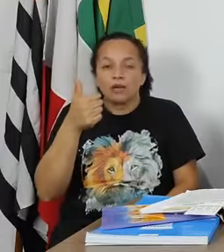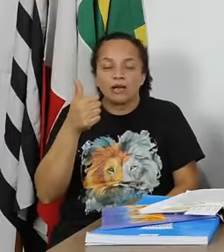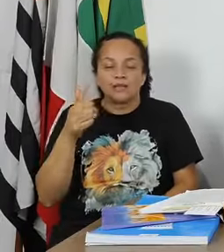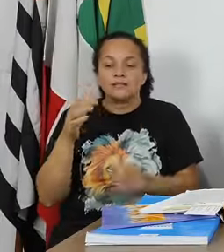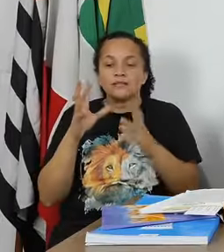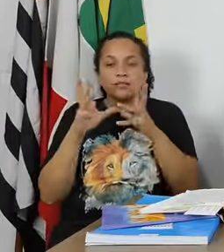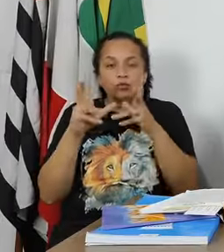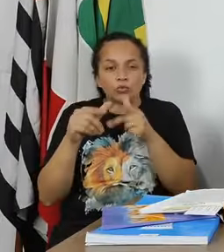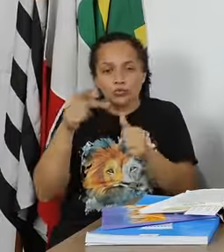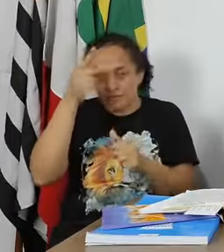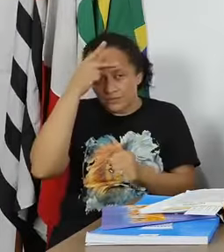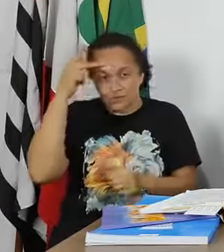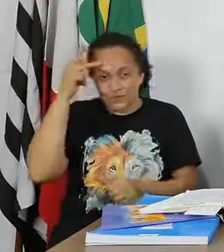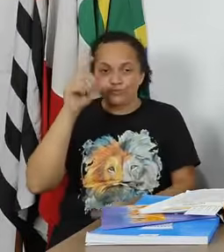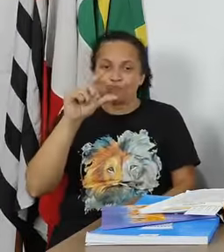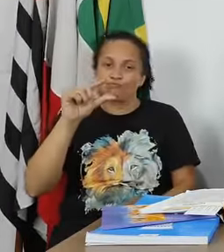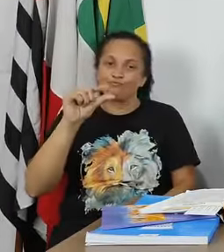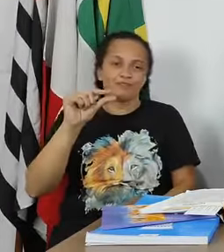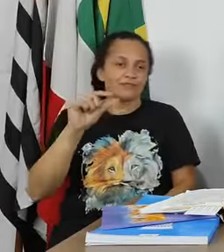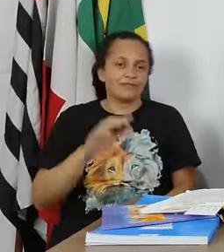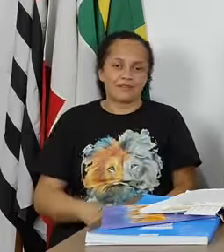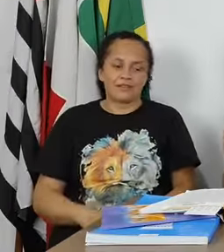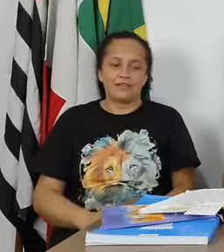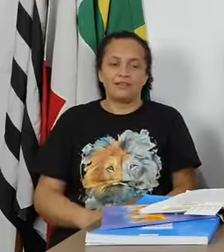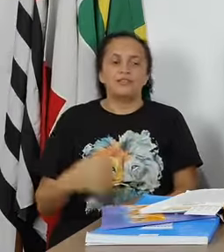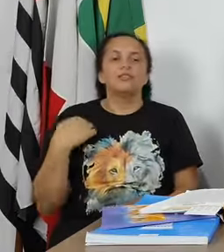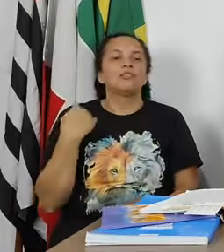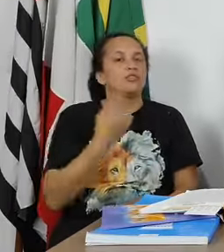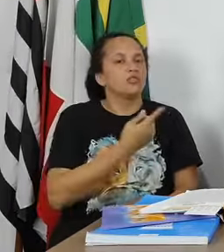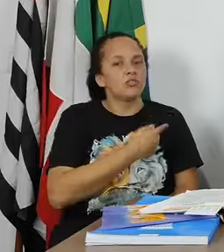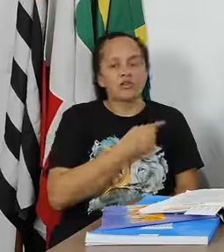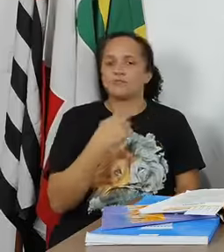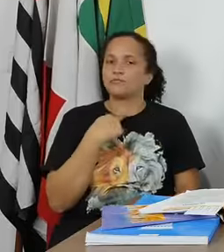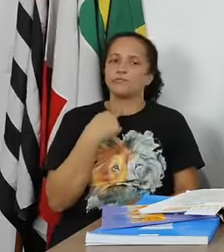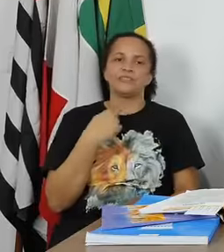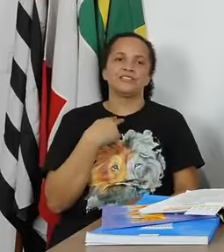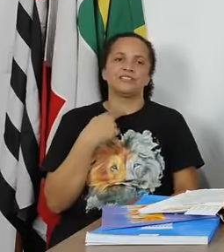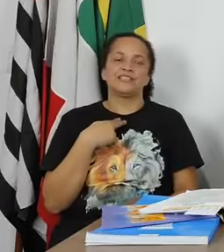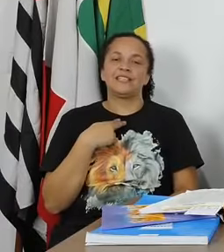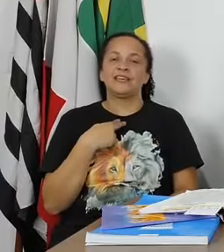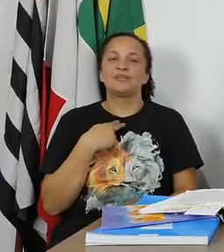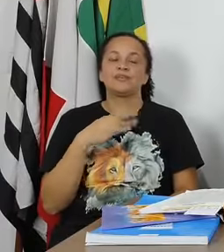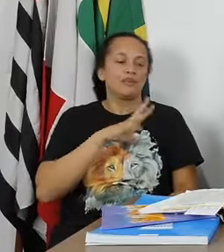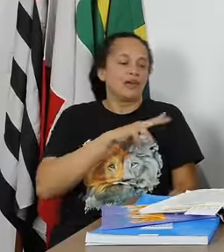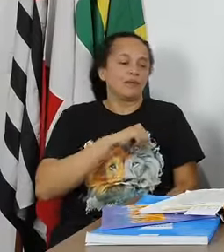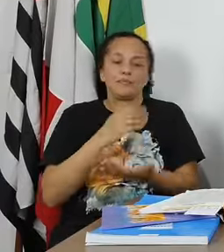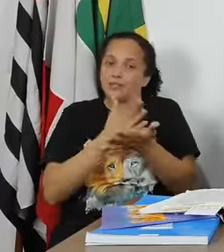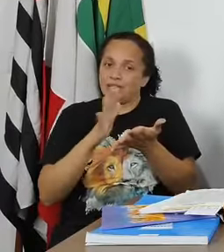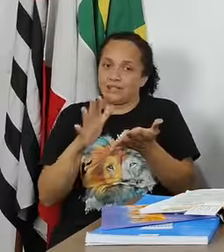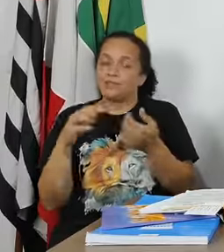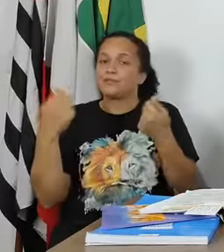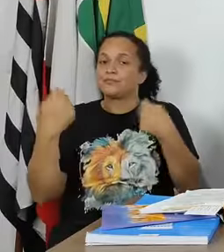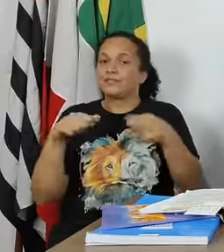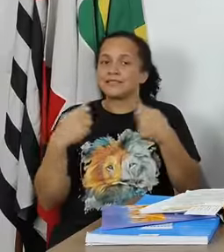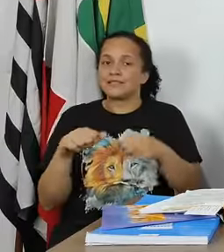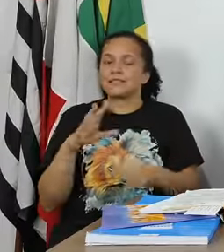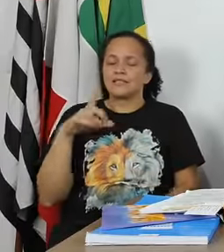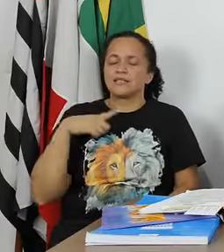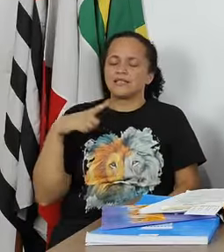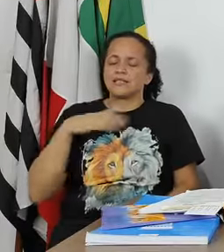esfriará. Nós devemos ser essas pessoas, não fazer parte desse quase todos, e sim das pessoas que estão fortalecidas